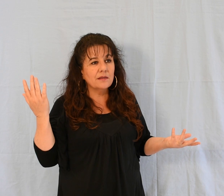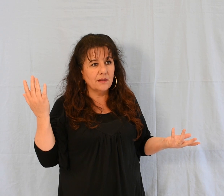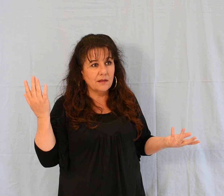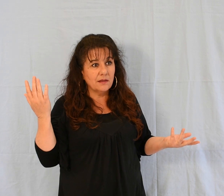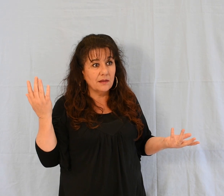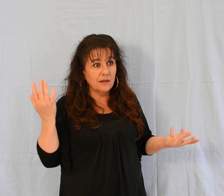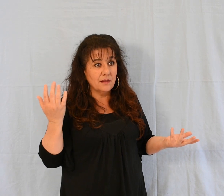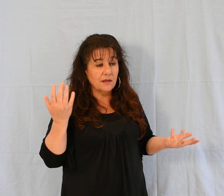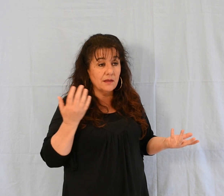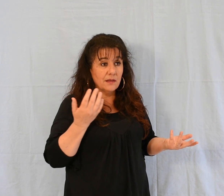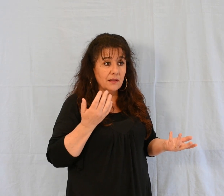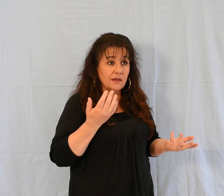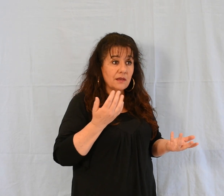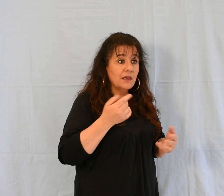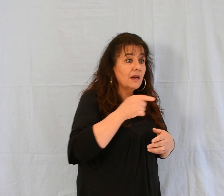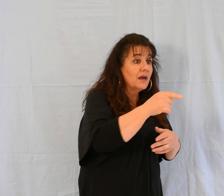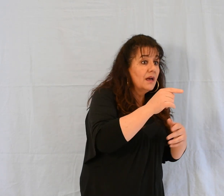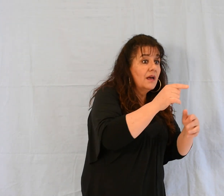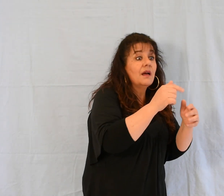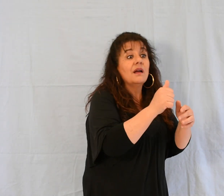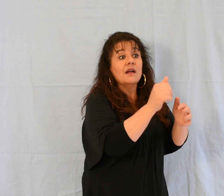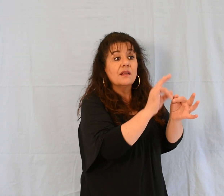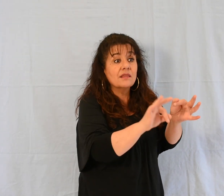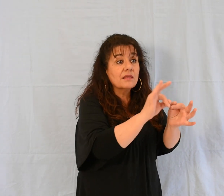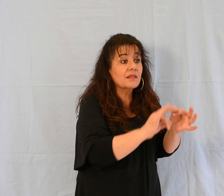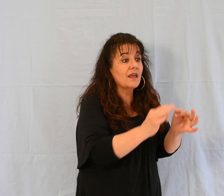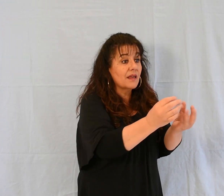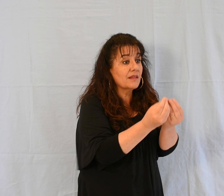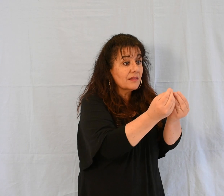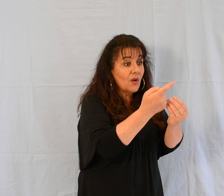D'elle-même, la terre produit d'abord l'herbe, puis l'épi,